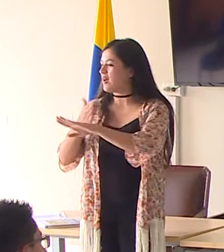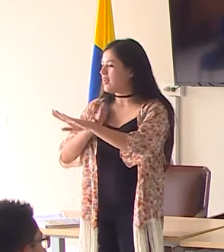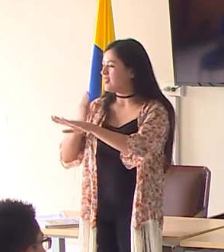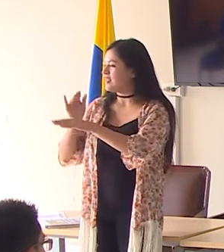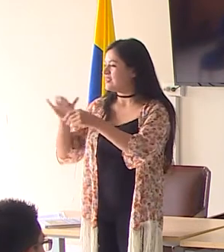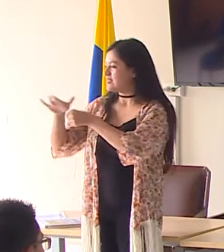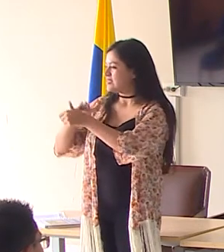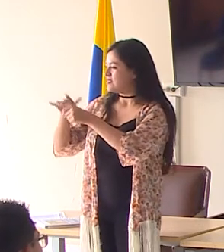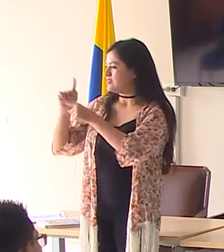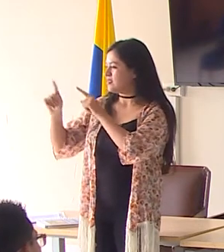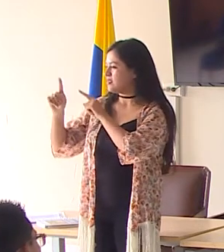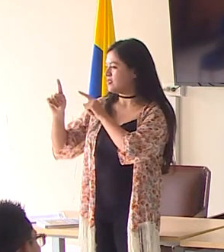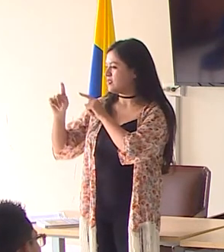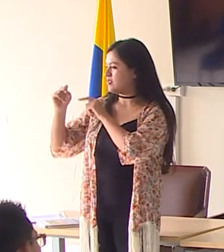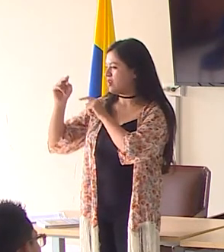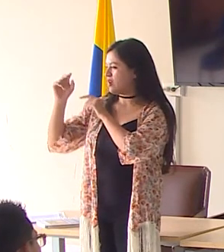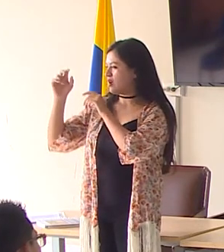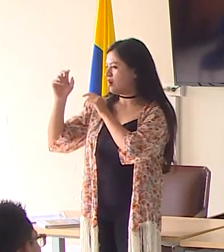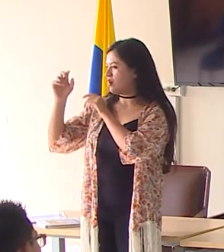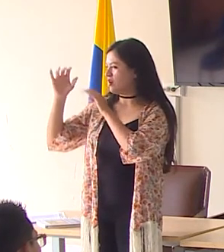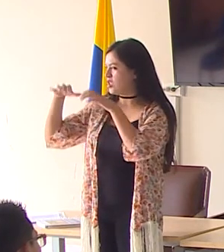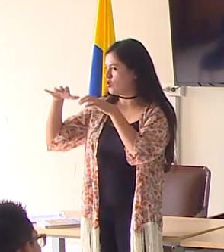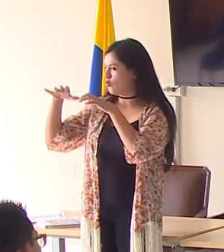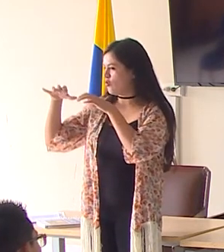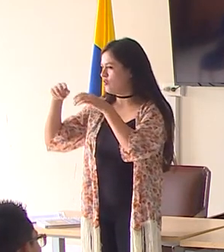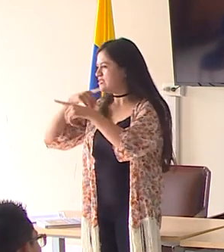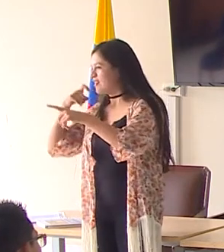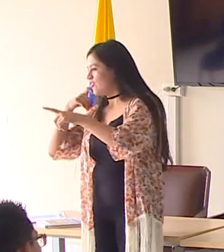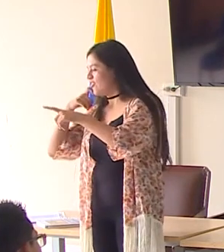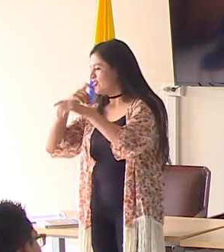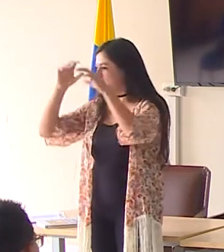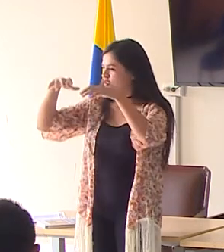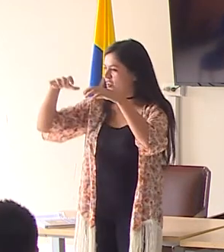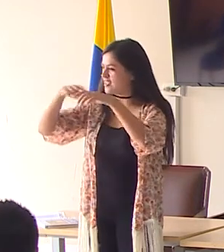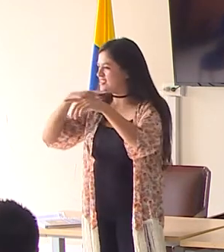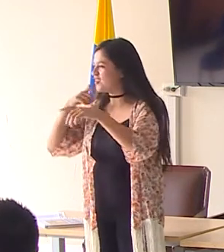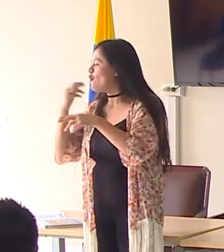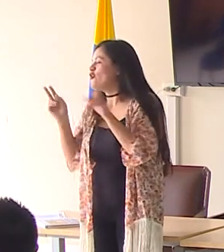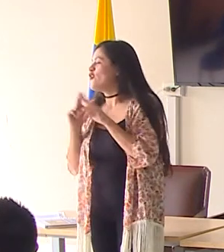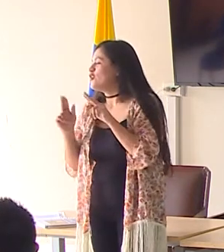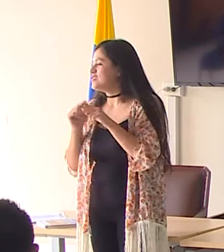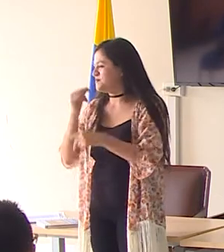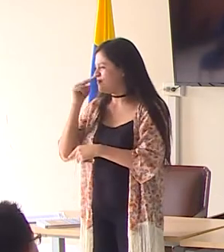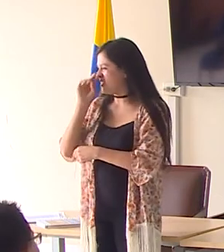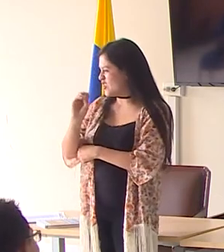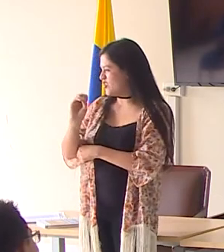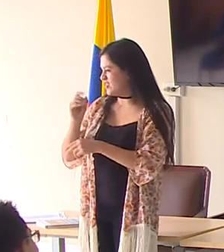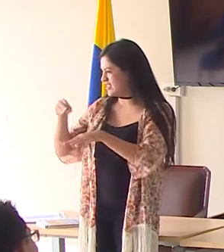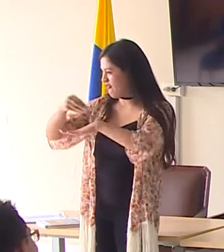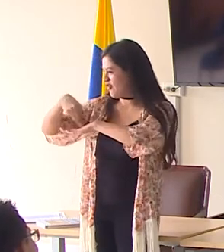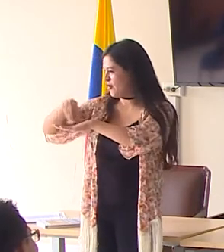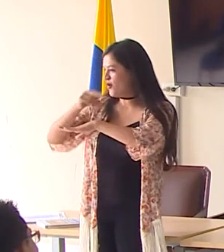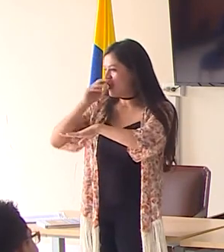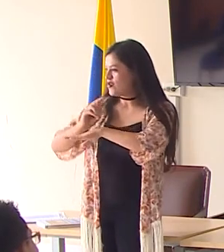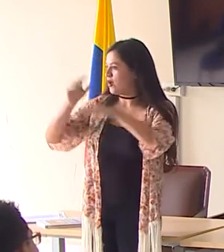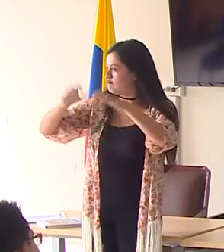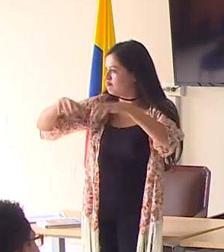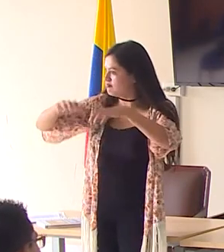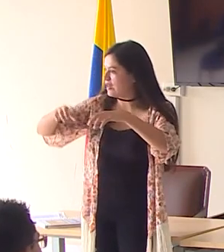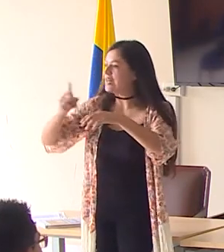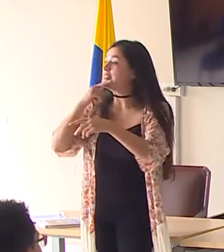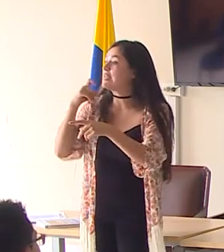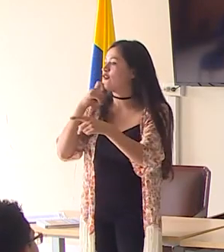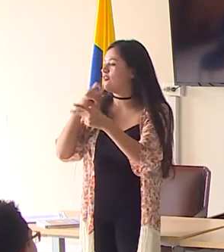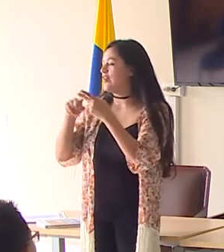fenómenos del niño de la niña del niño es sequía muy fuertes que se dan en esta década y que hace que se cambien digamos